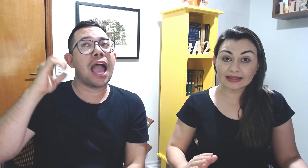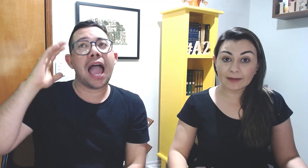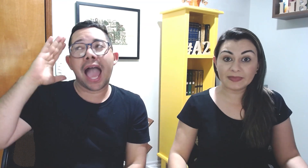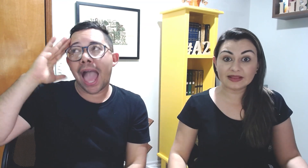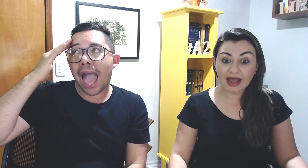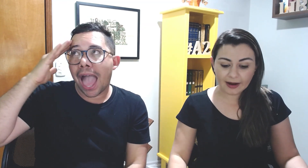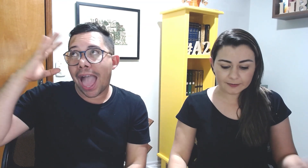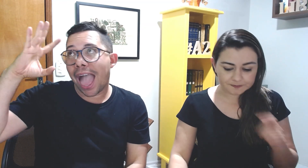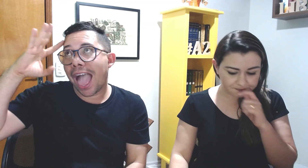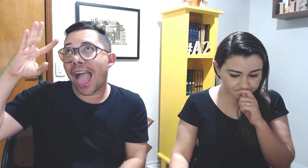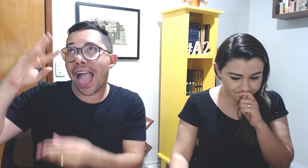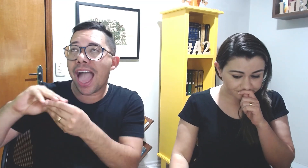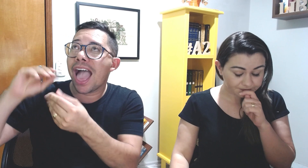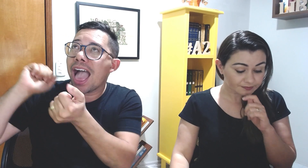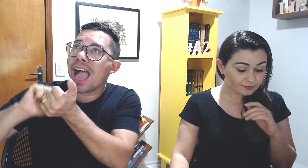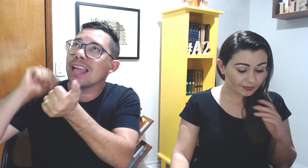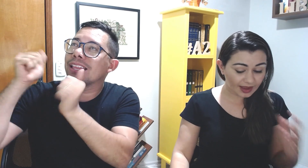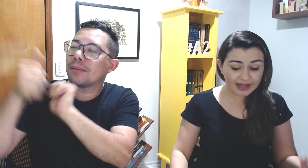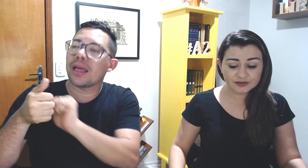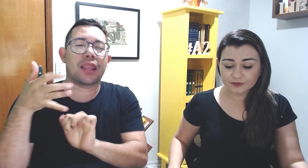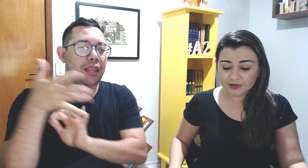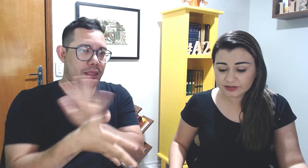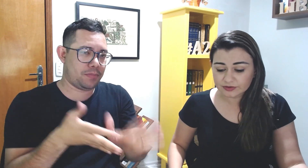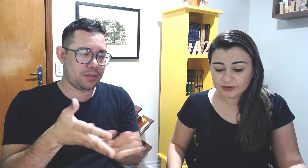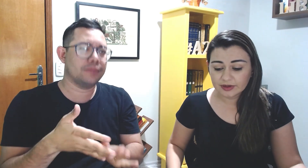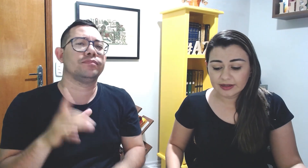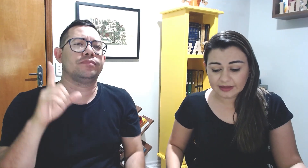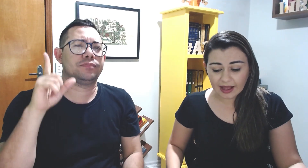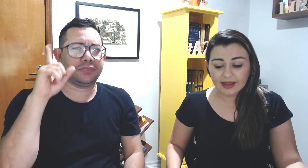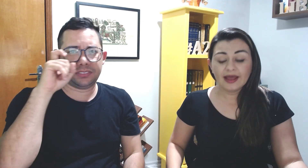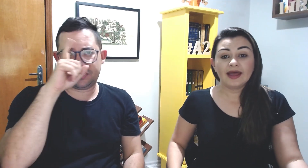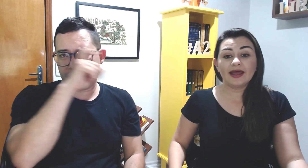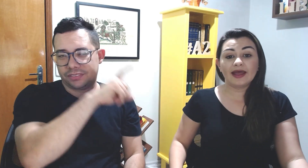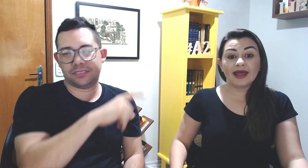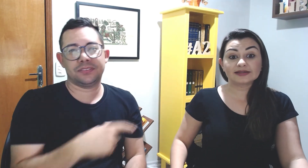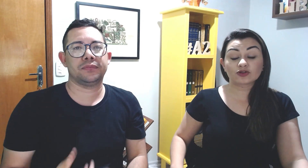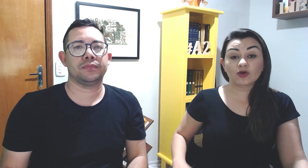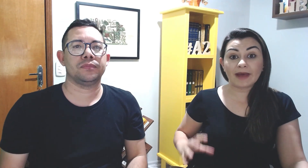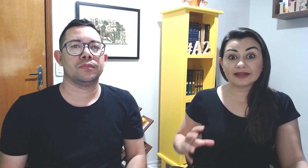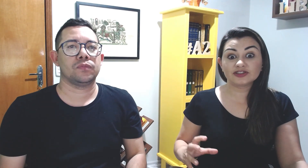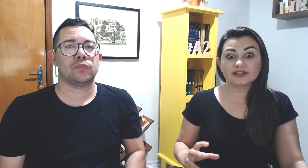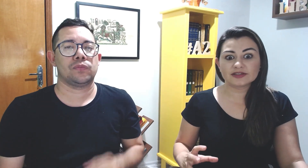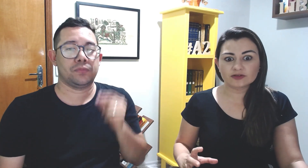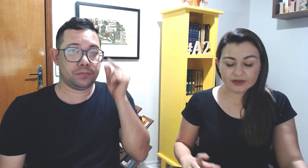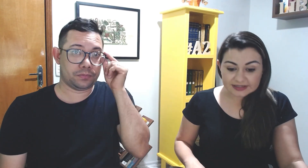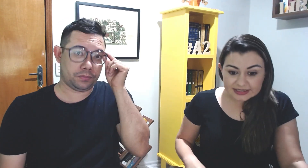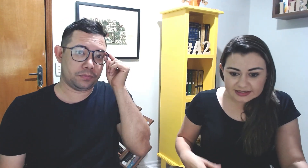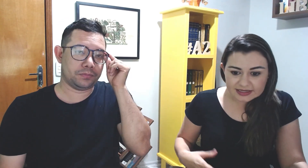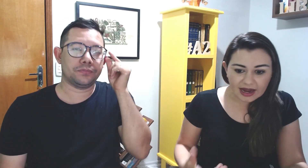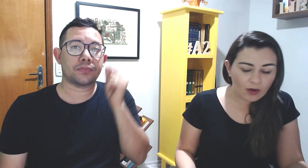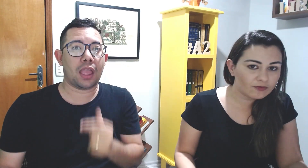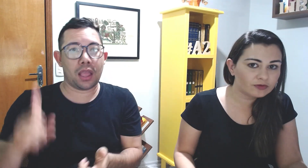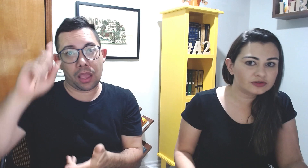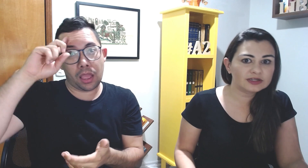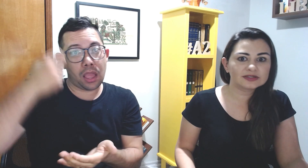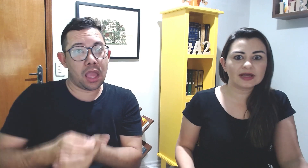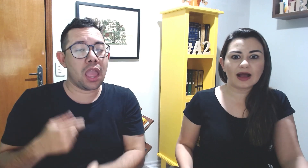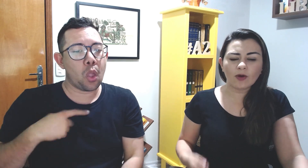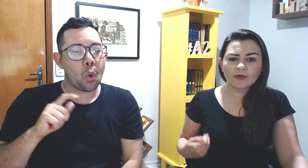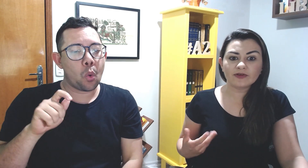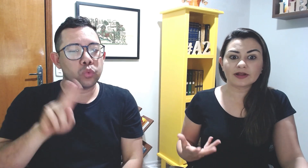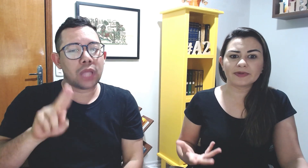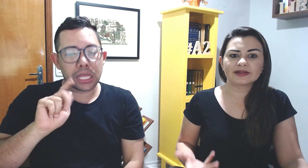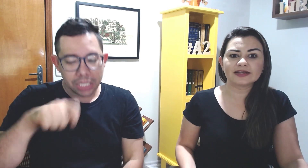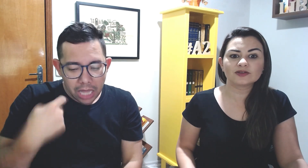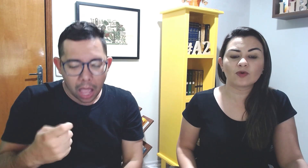entender, adaptar, é difícil, tá? Essa tomada de decisões, que sinal eu vou utilizar,